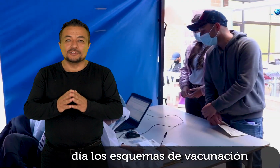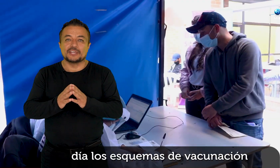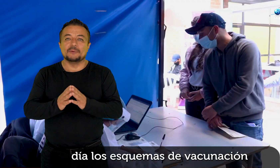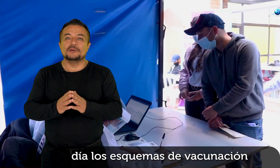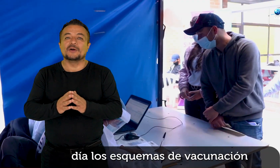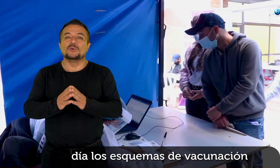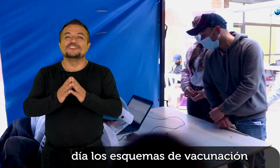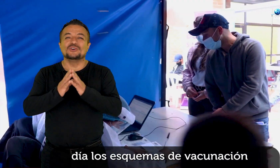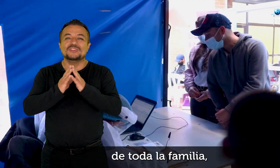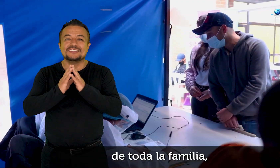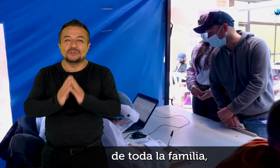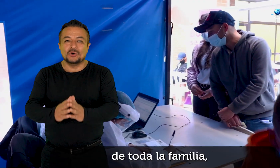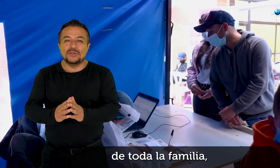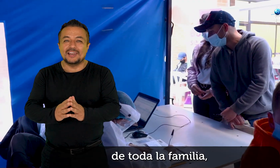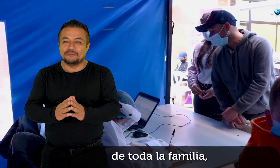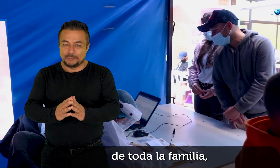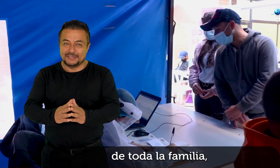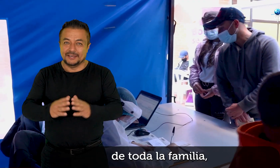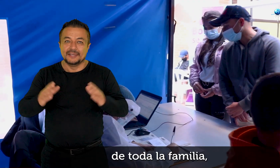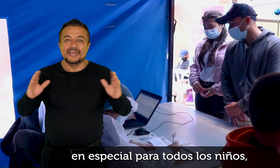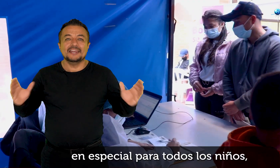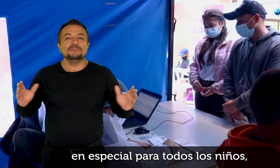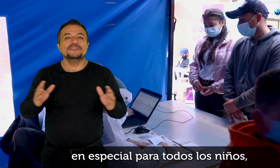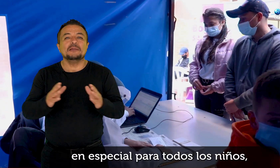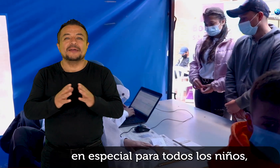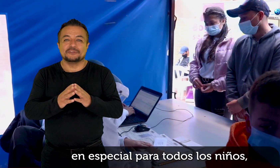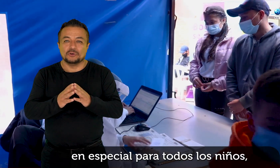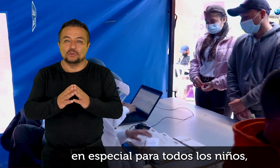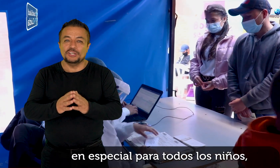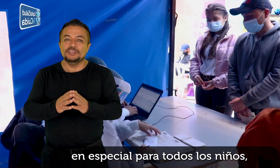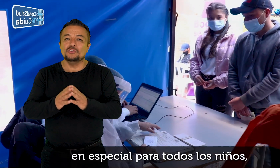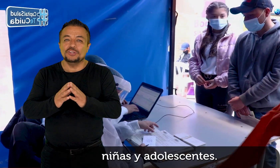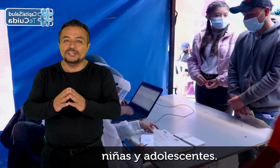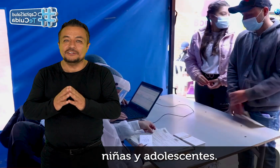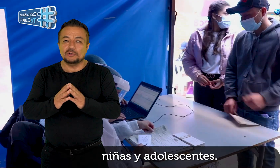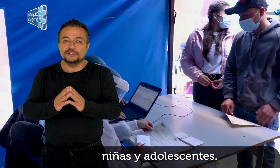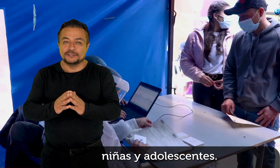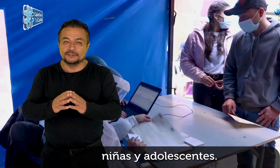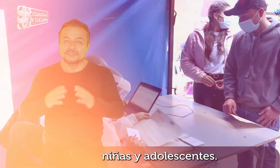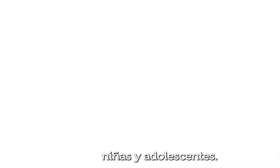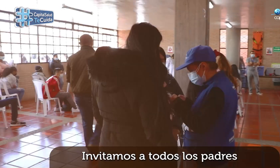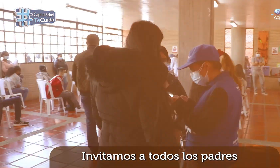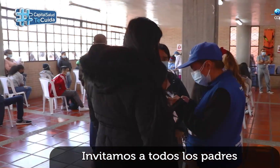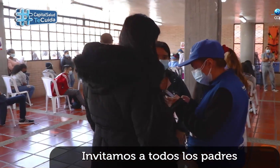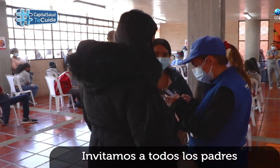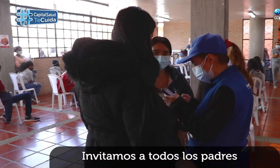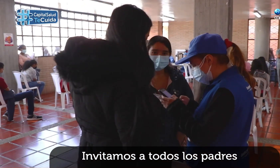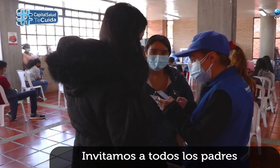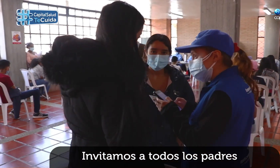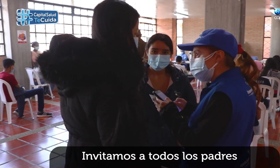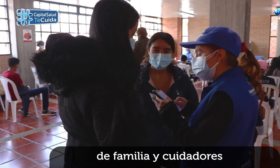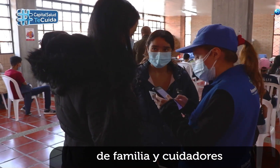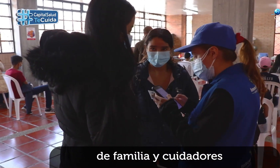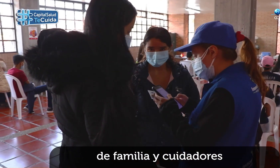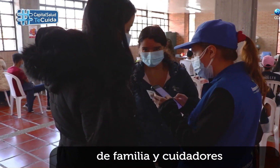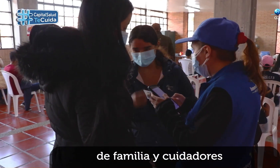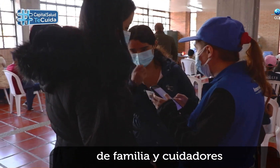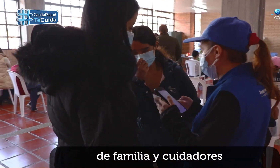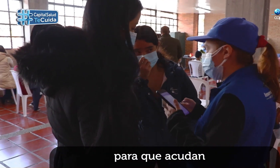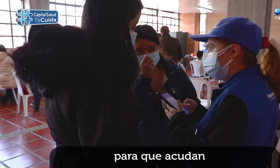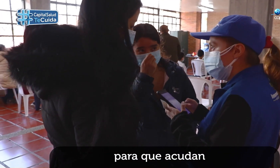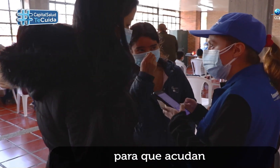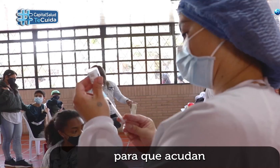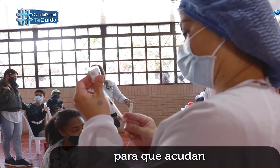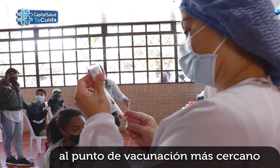al día los esquemas de vacunación de toda la familia, en especial para todos los niños, niñas y adolescentes. Invitamos a todos los padres, familia y